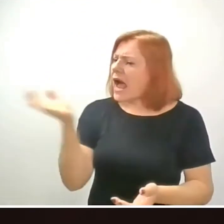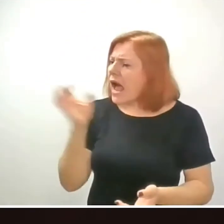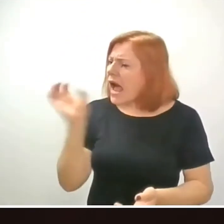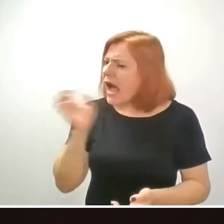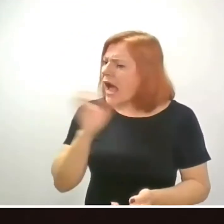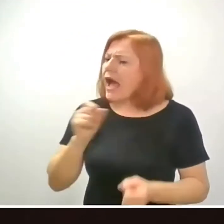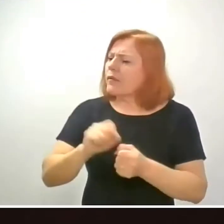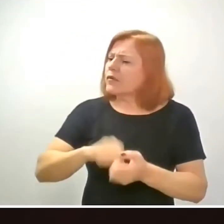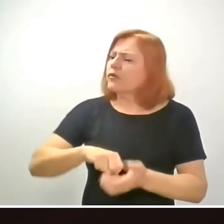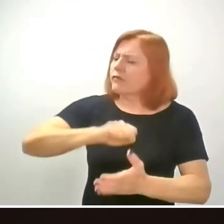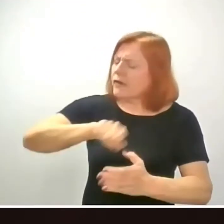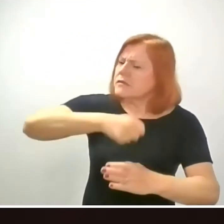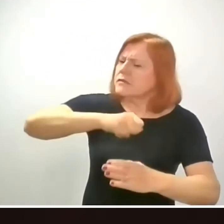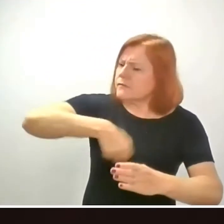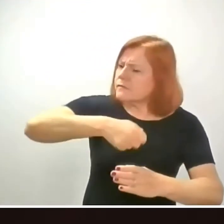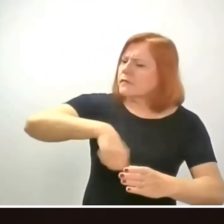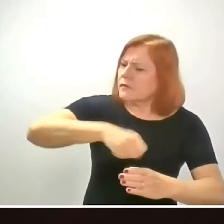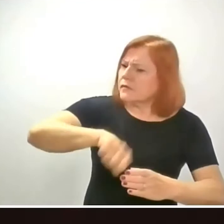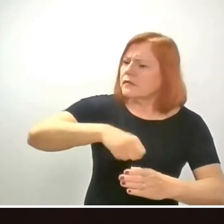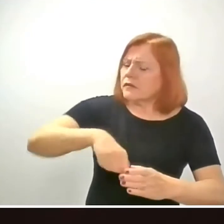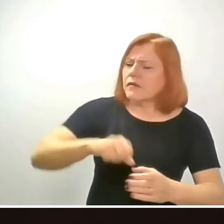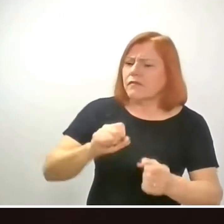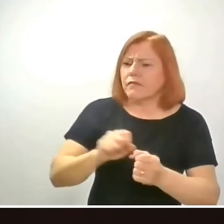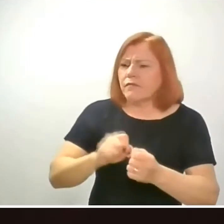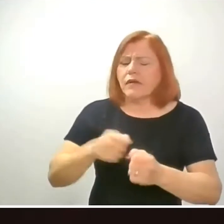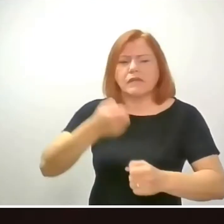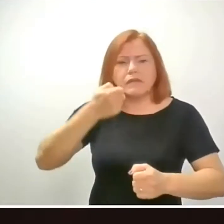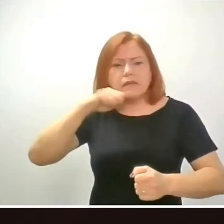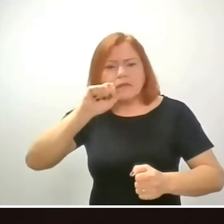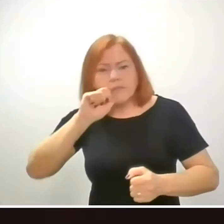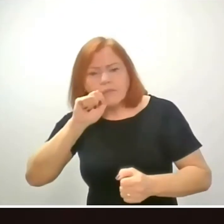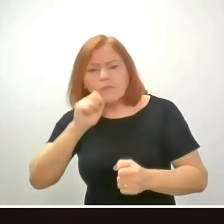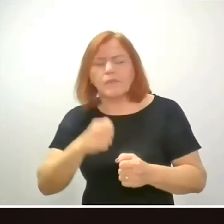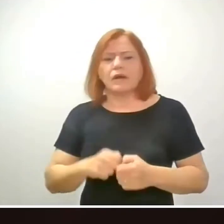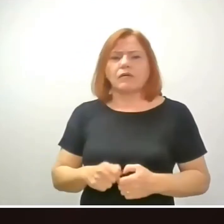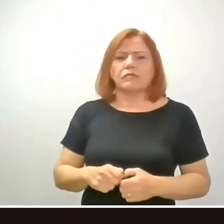pão assado ao borralho. Então,